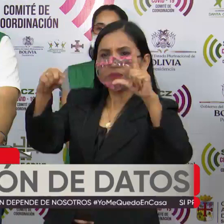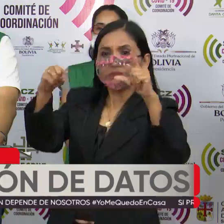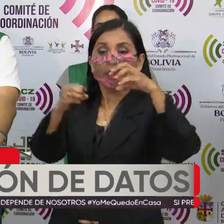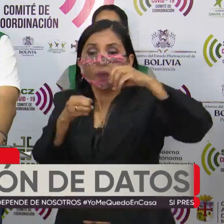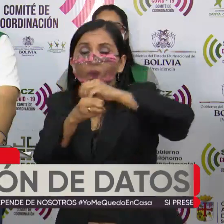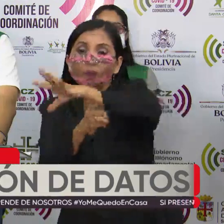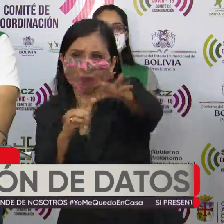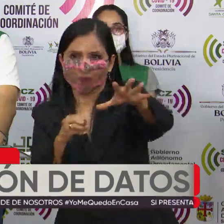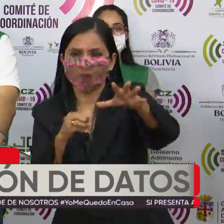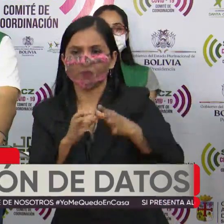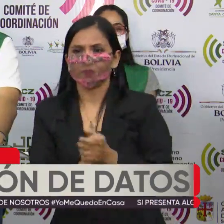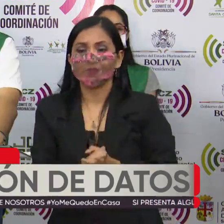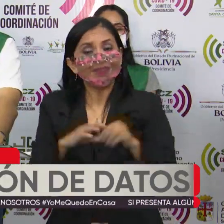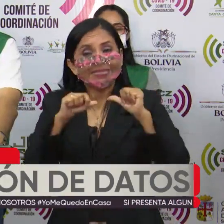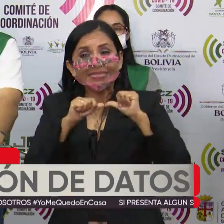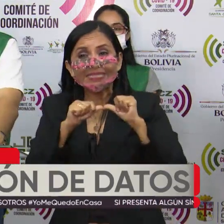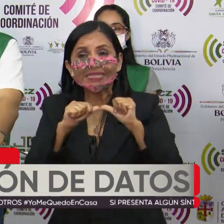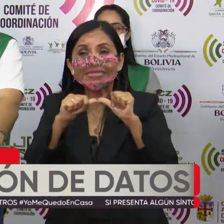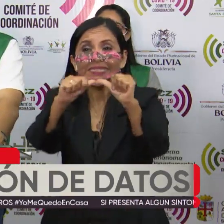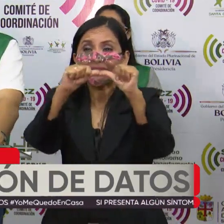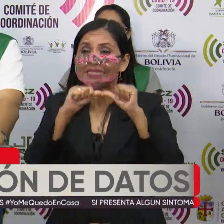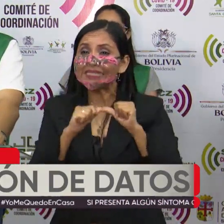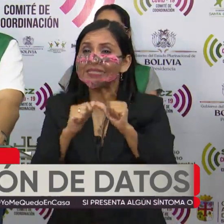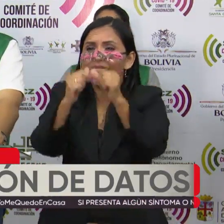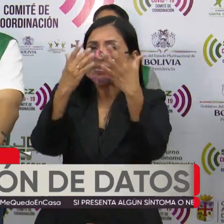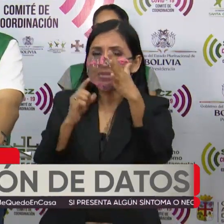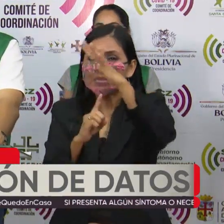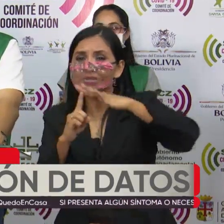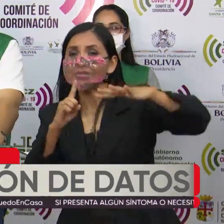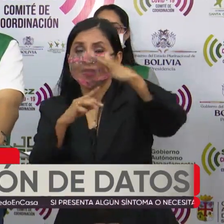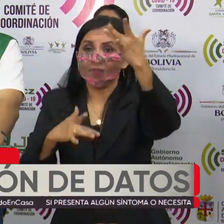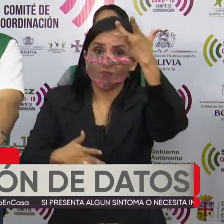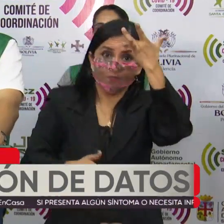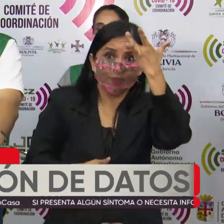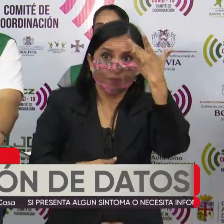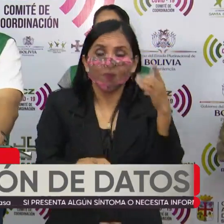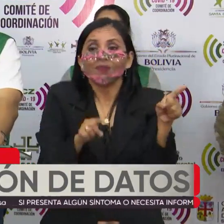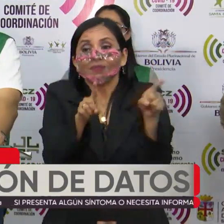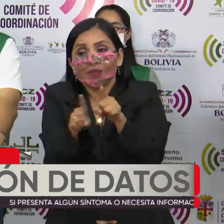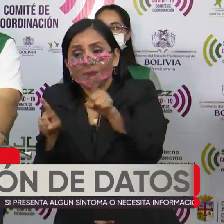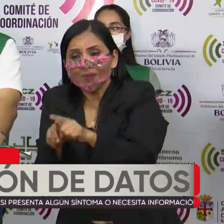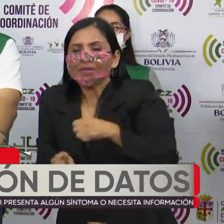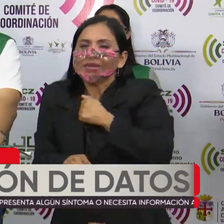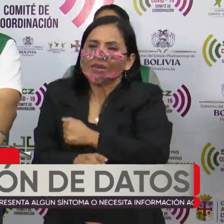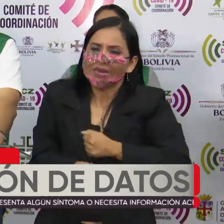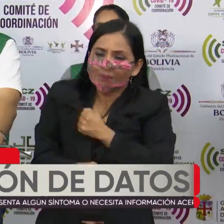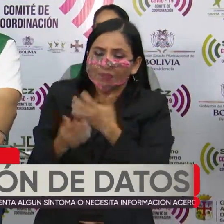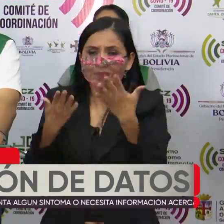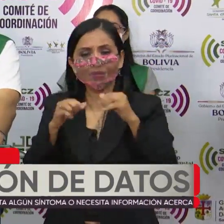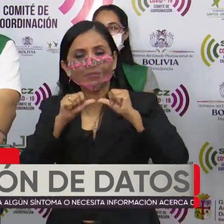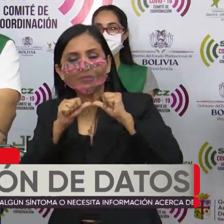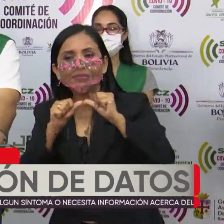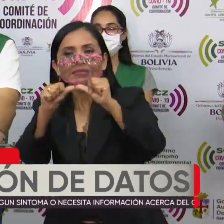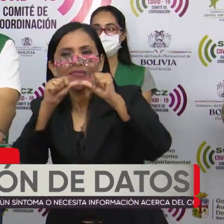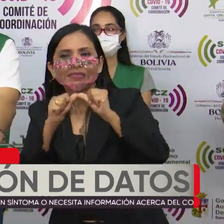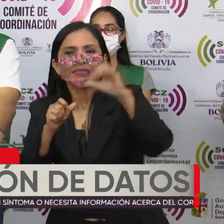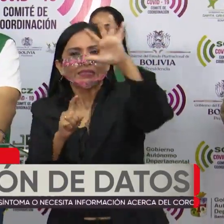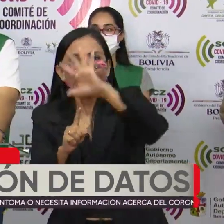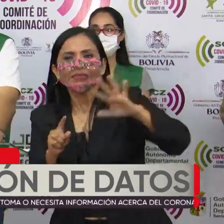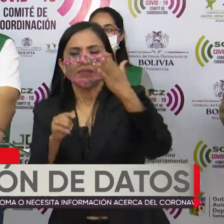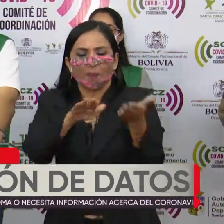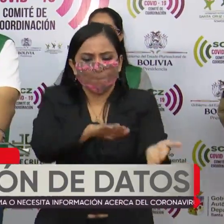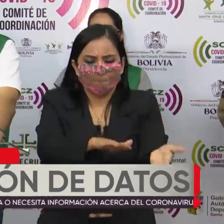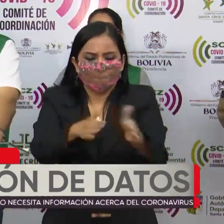de COVID-19. Continúa con la casuística de enfermos, pero también, lamentablemente, continúa con la casuística de